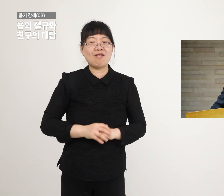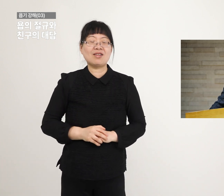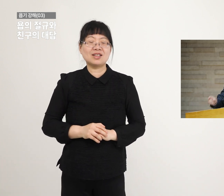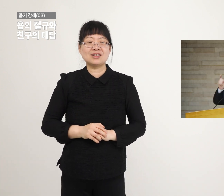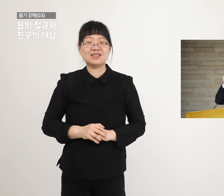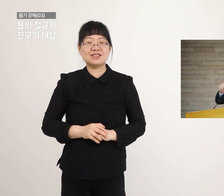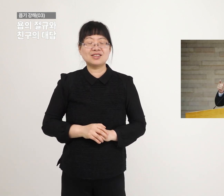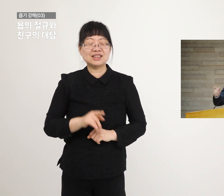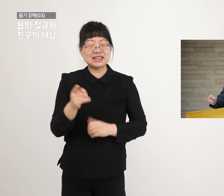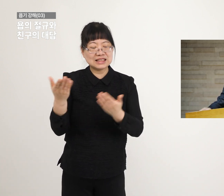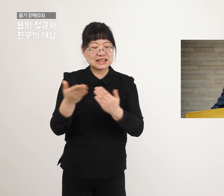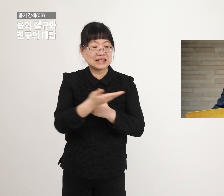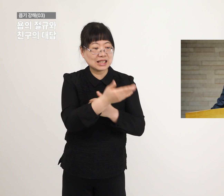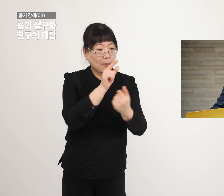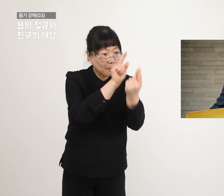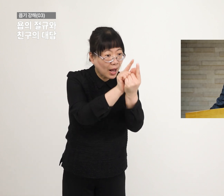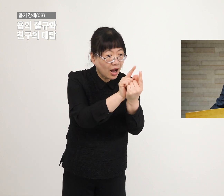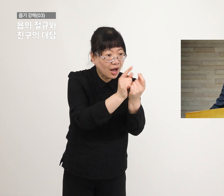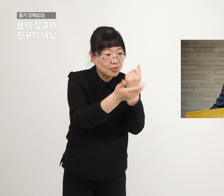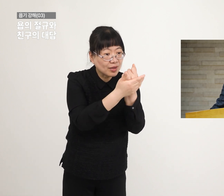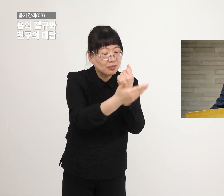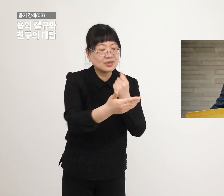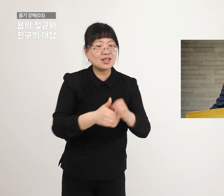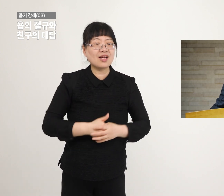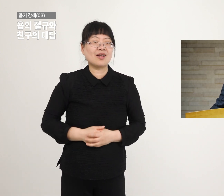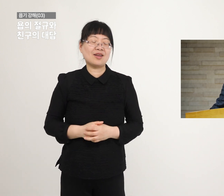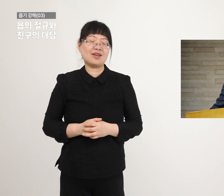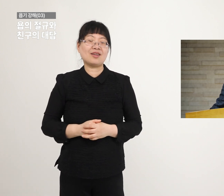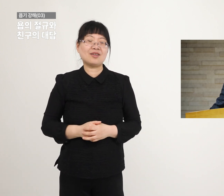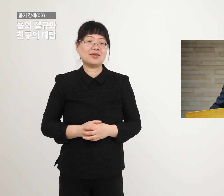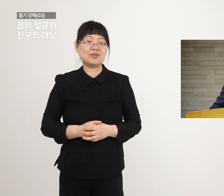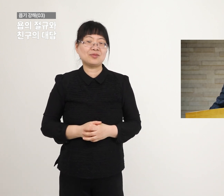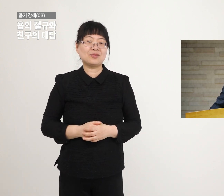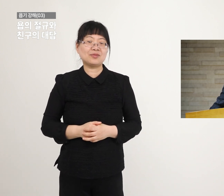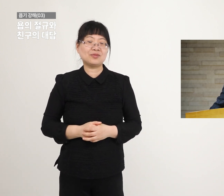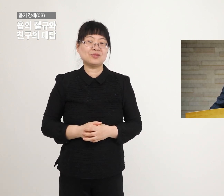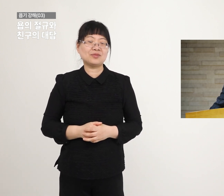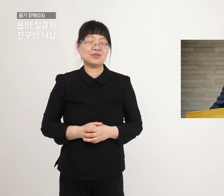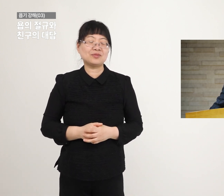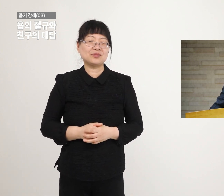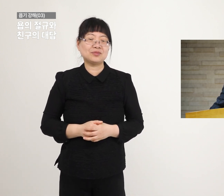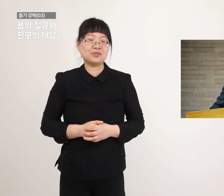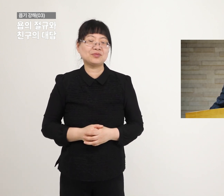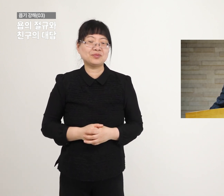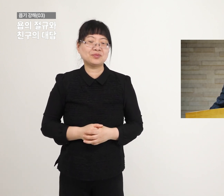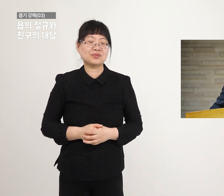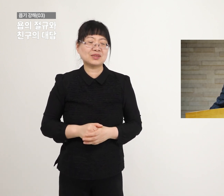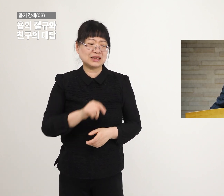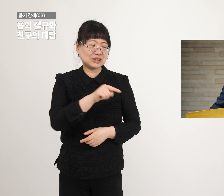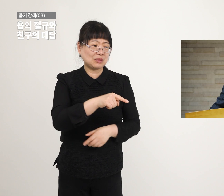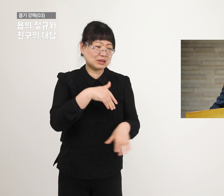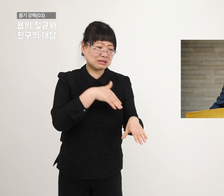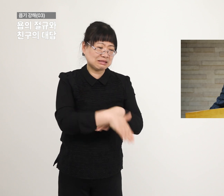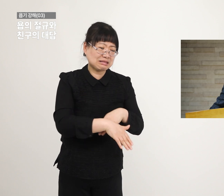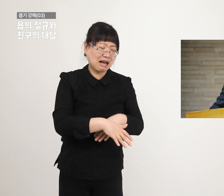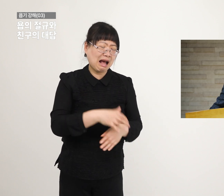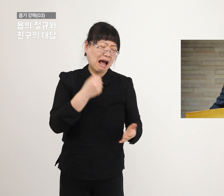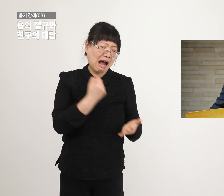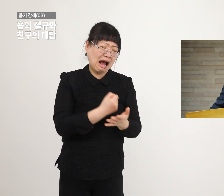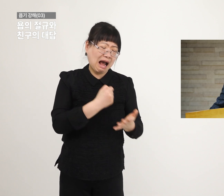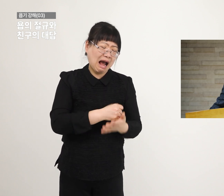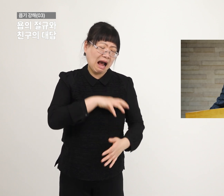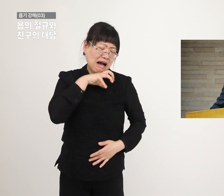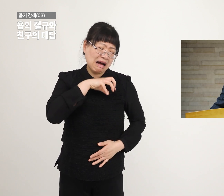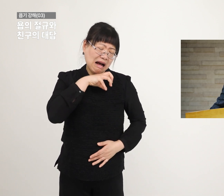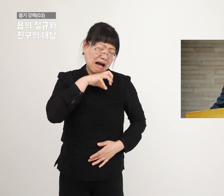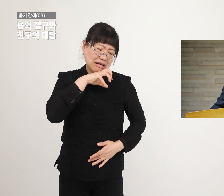그 일이 너한테 닥쳤다고 네가 이러는 게 이게 논리상 맞냐?